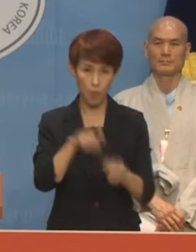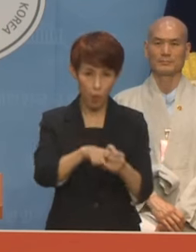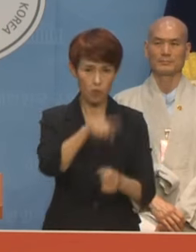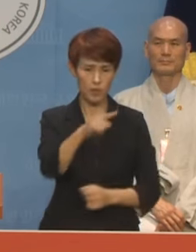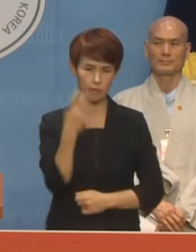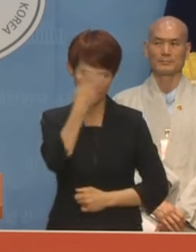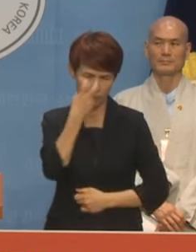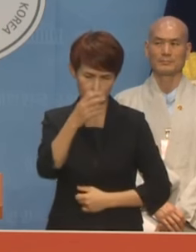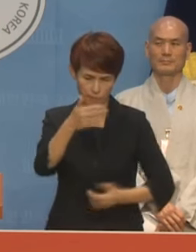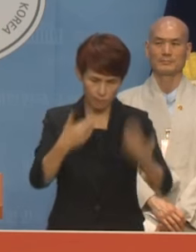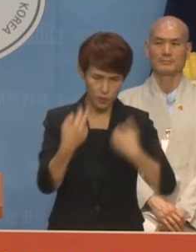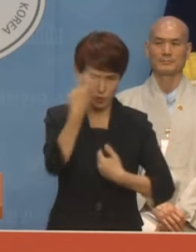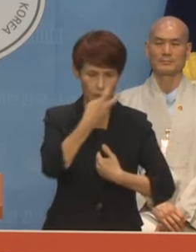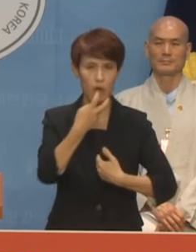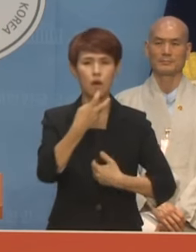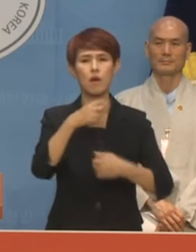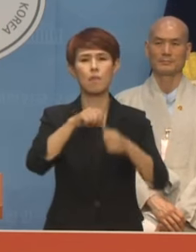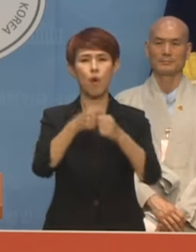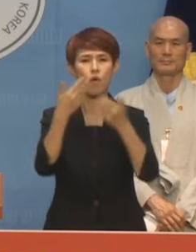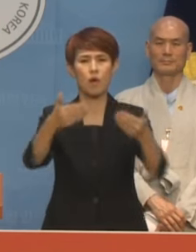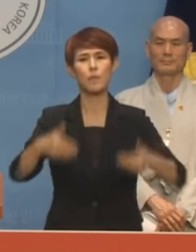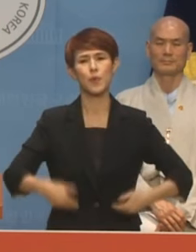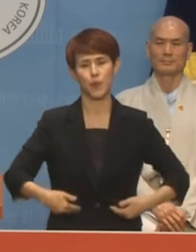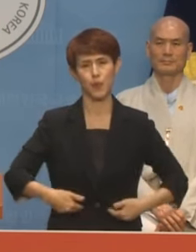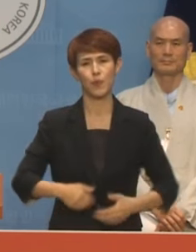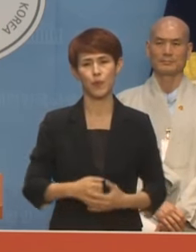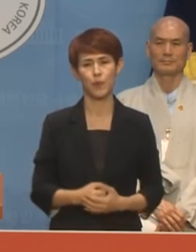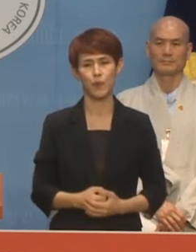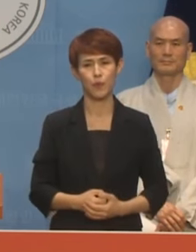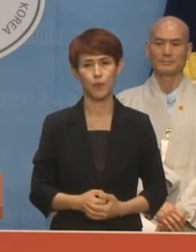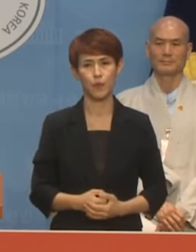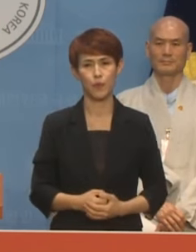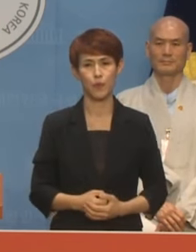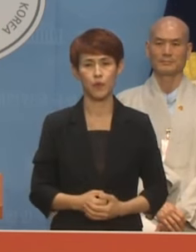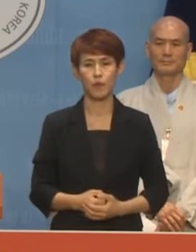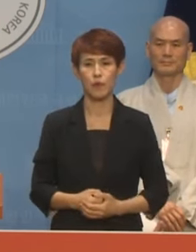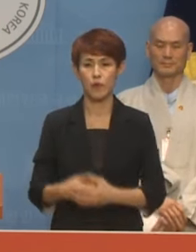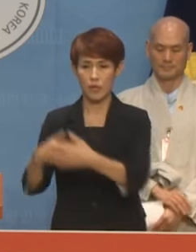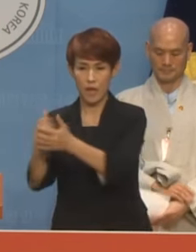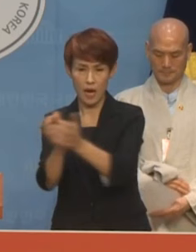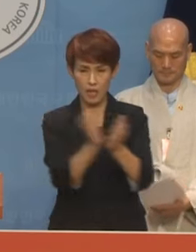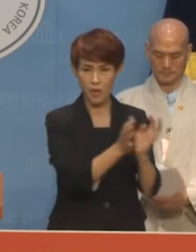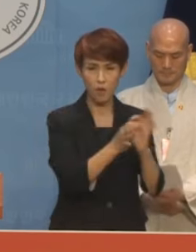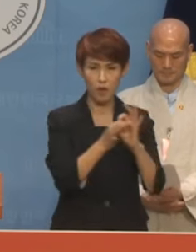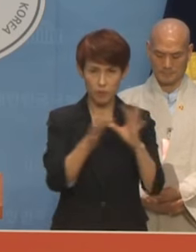및 조사와 처벌이 있어야 한다는 여론이 일어났고, 여야를 막론한